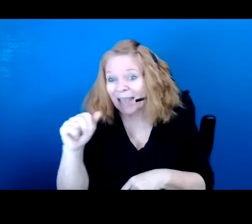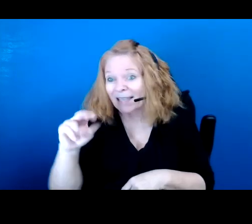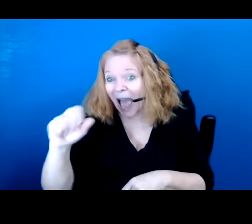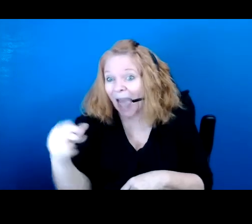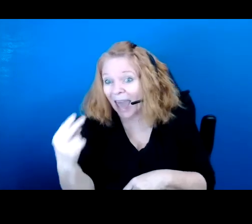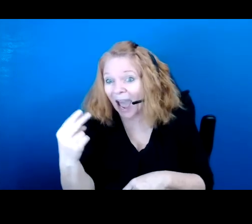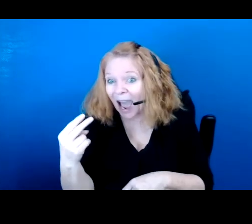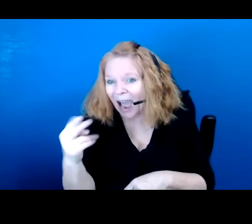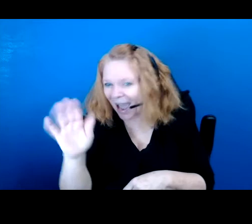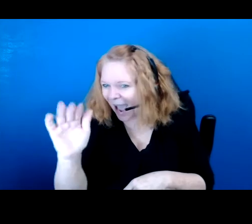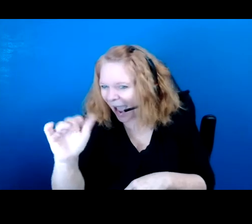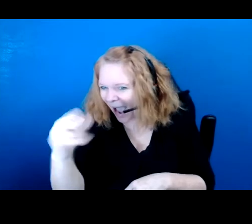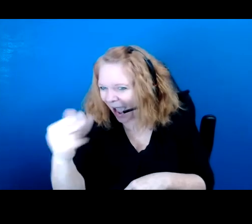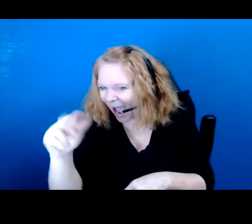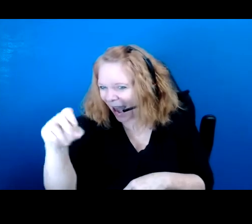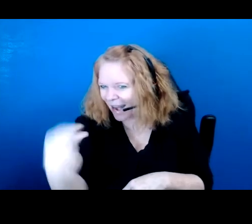increíble